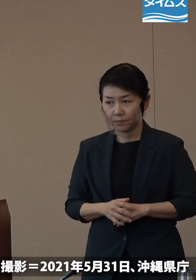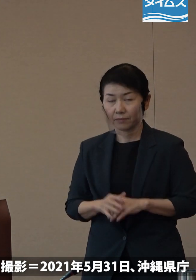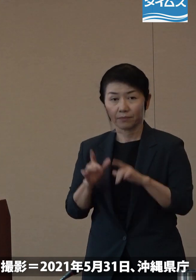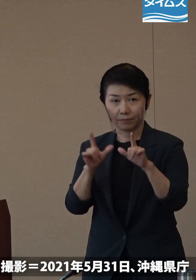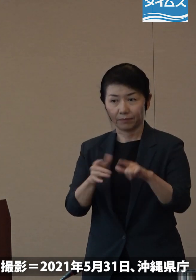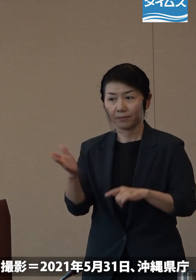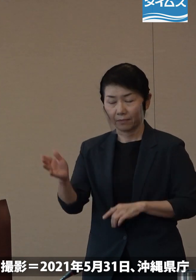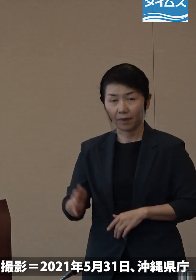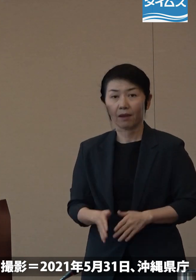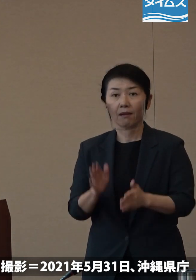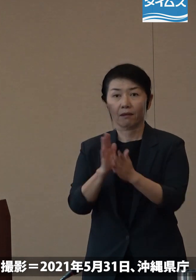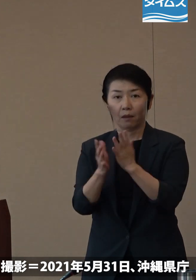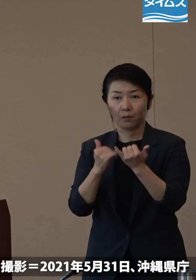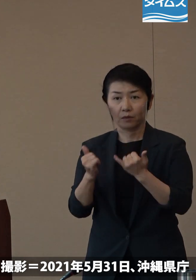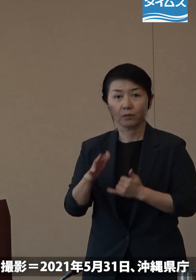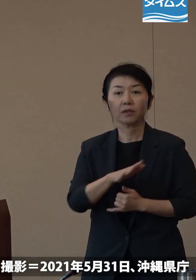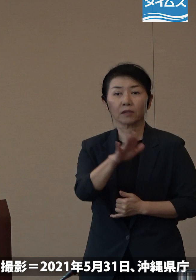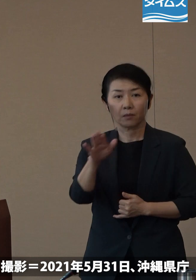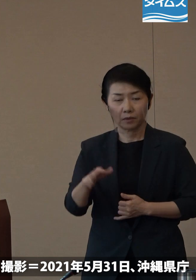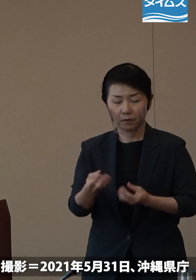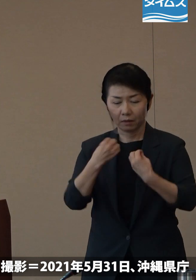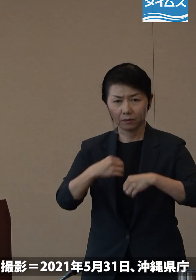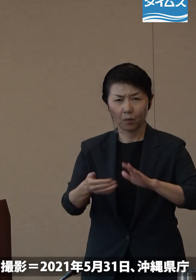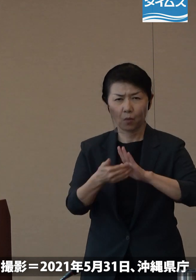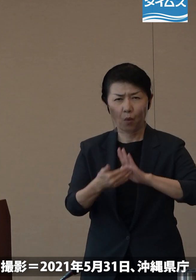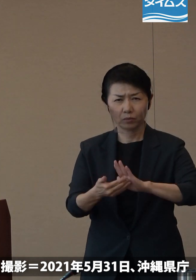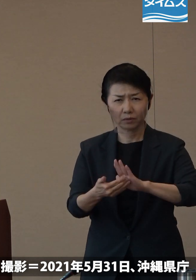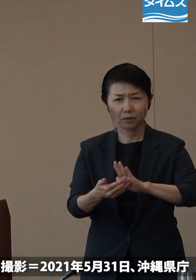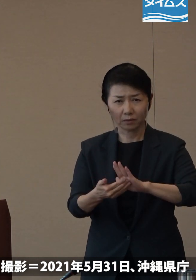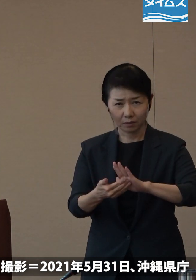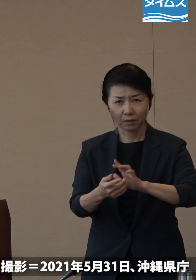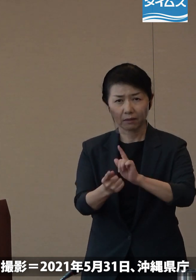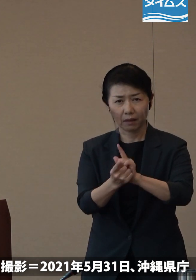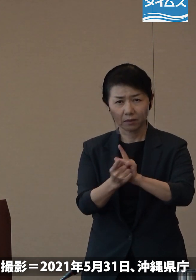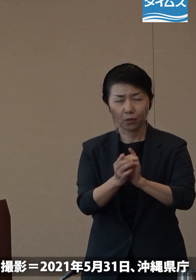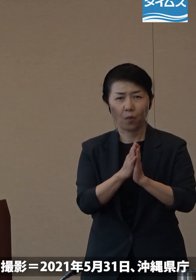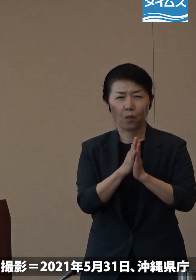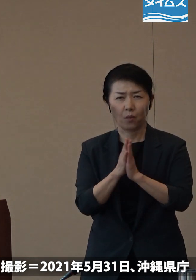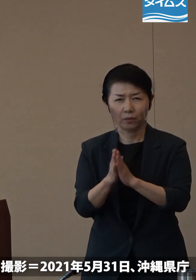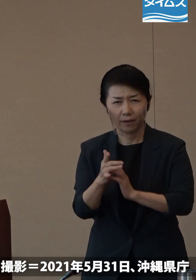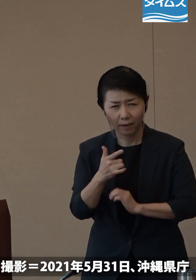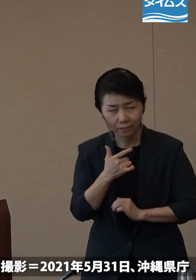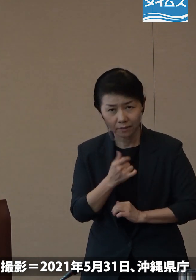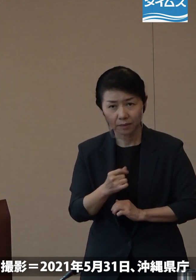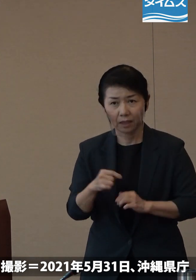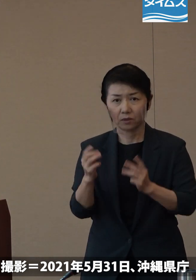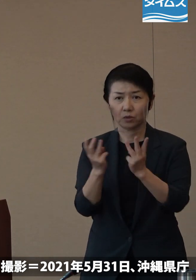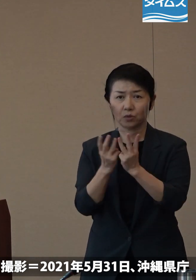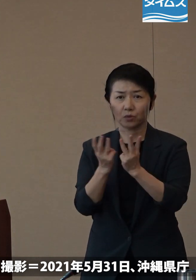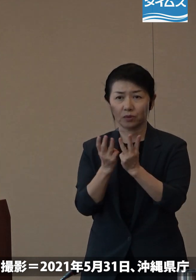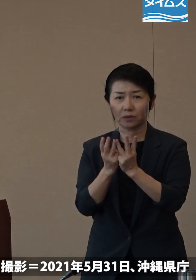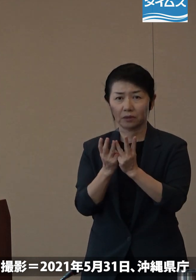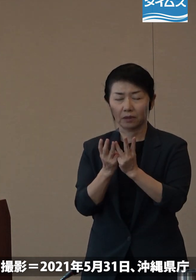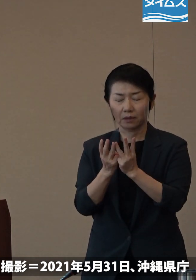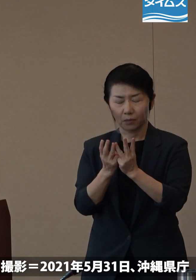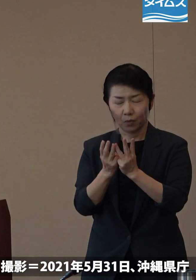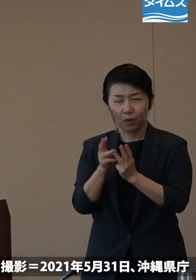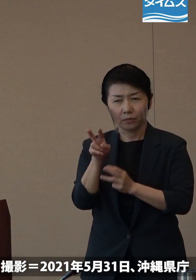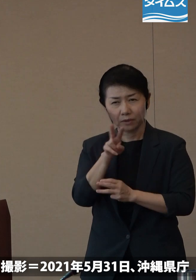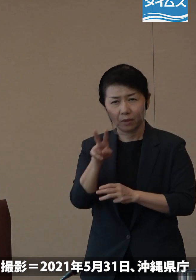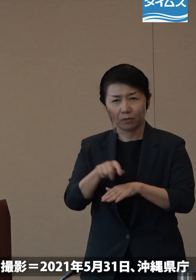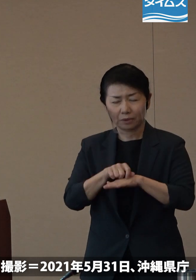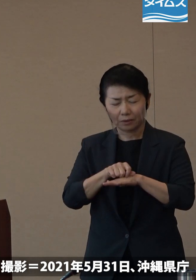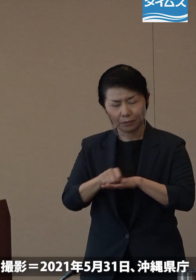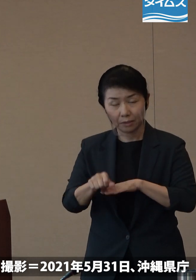私からは県民の皆さんになお一層感染防止対策をしっかり取っていただかないと、この数値は非常に厳しいということ